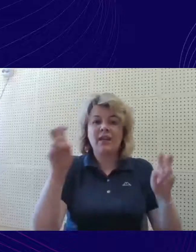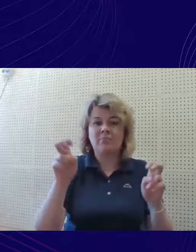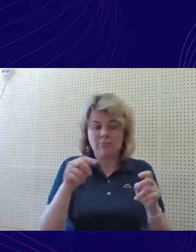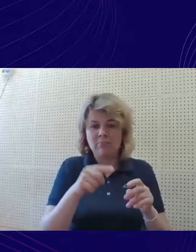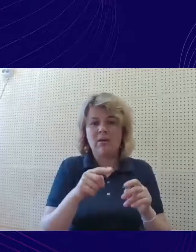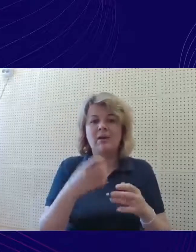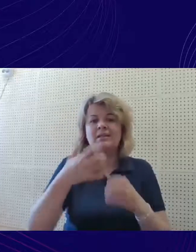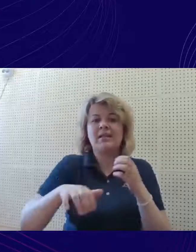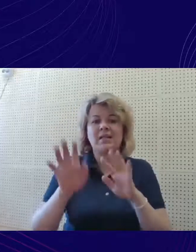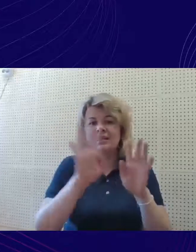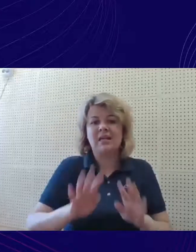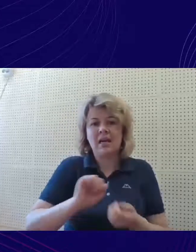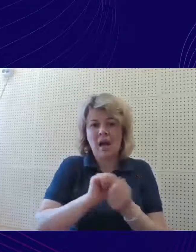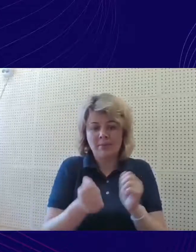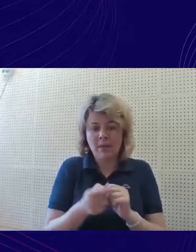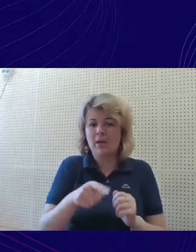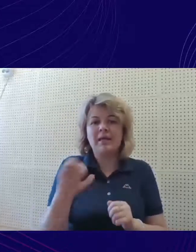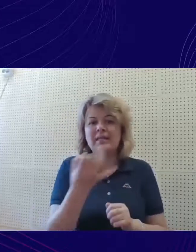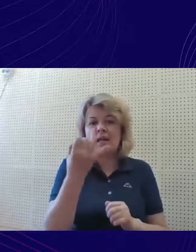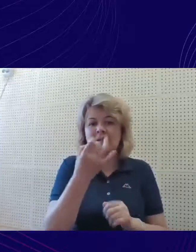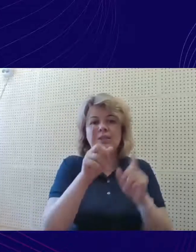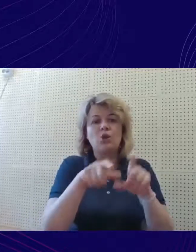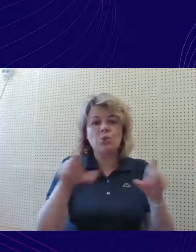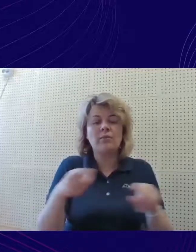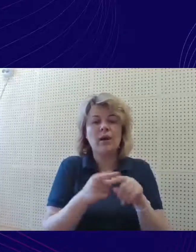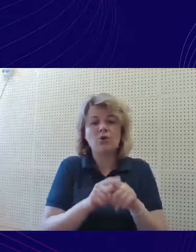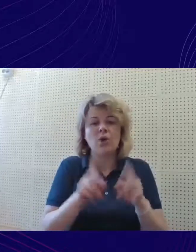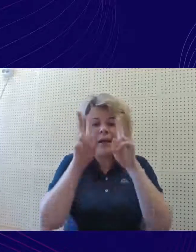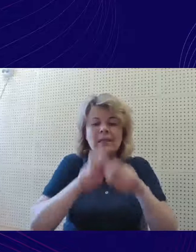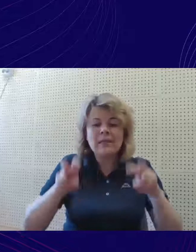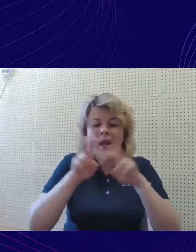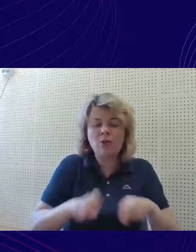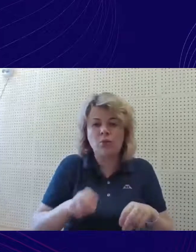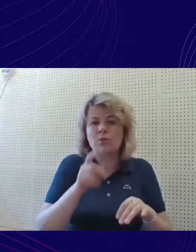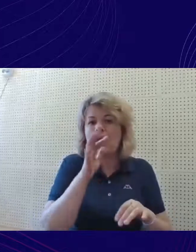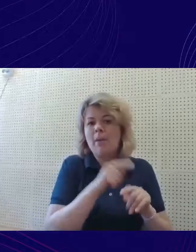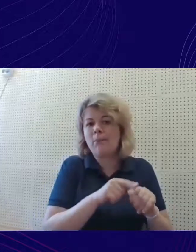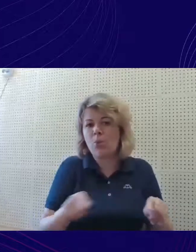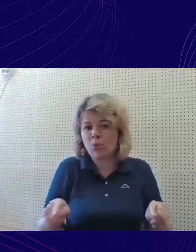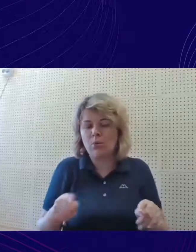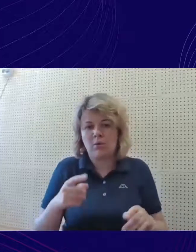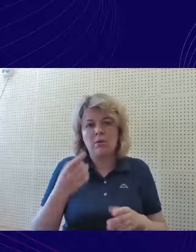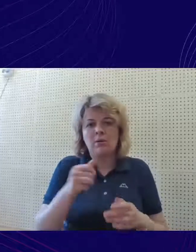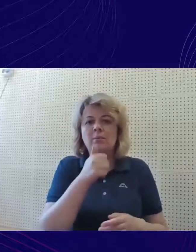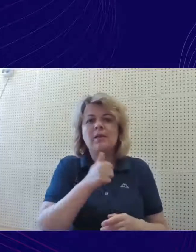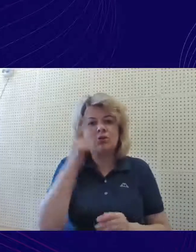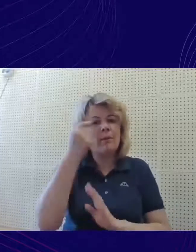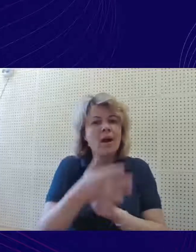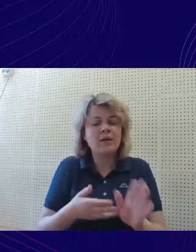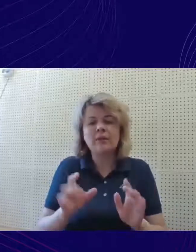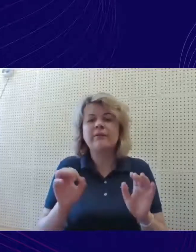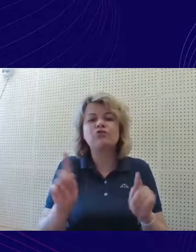киноведам и людям, пытающимся исследовать эпоху и понять, в чем была разница, что